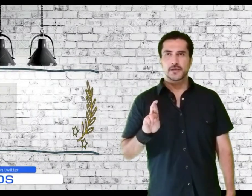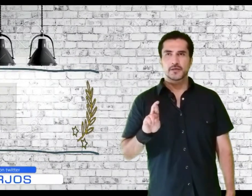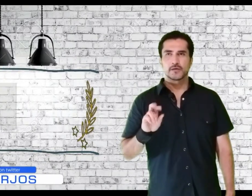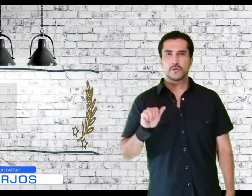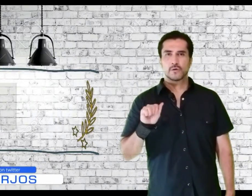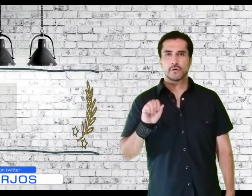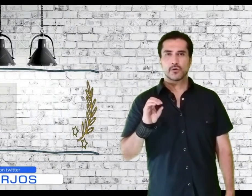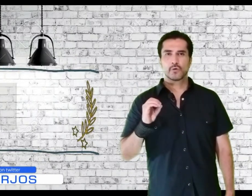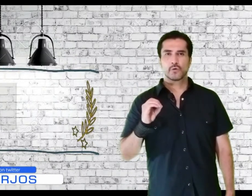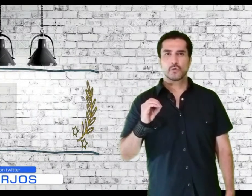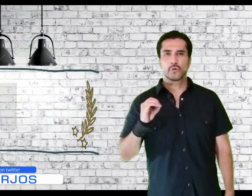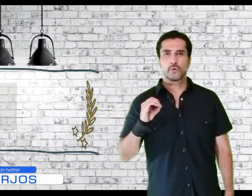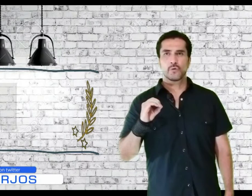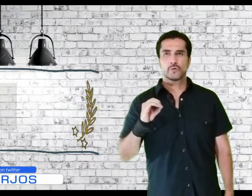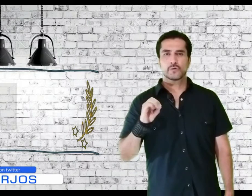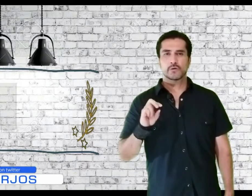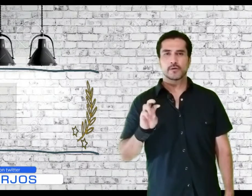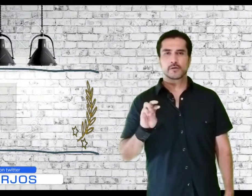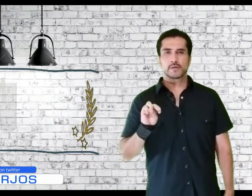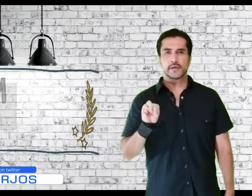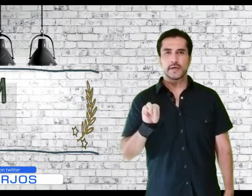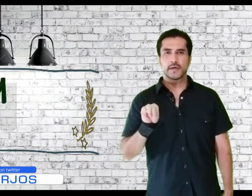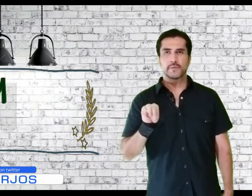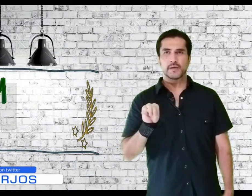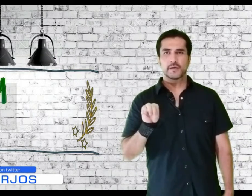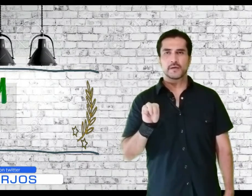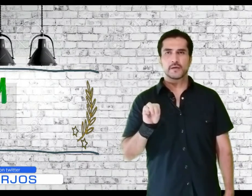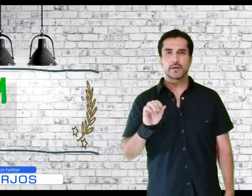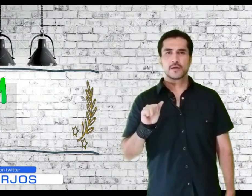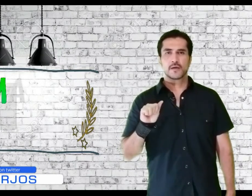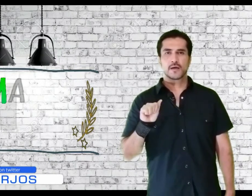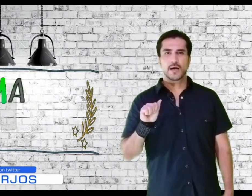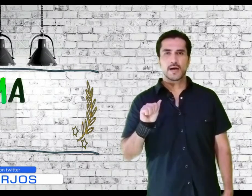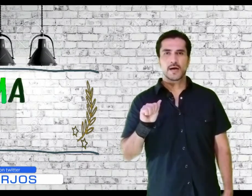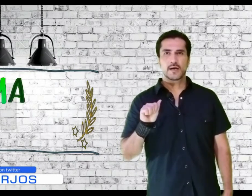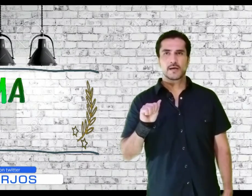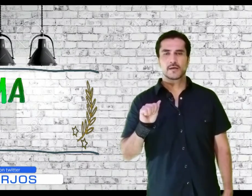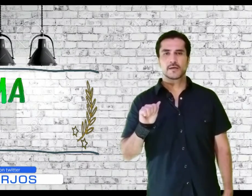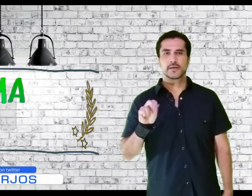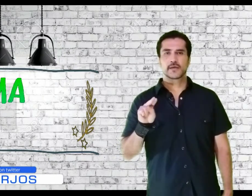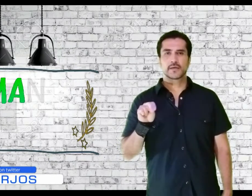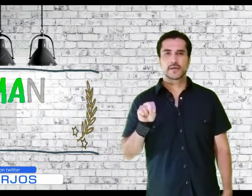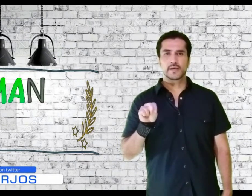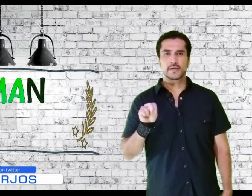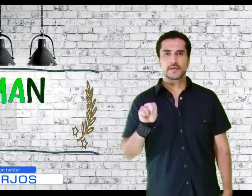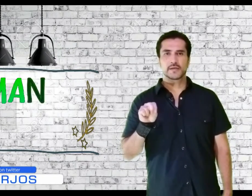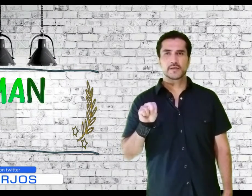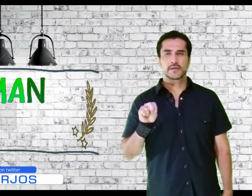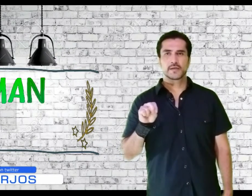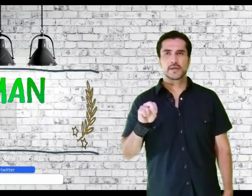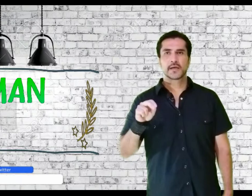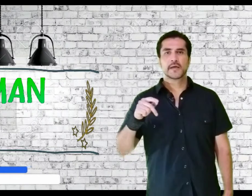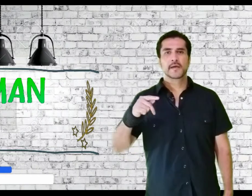R, O, M, A, N,